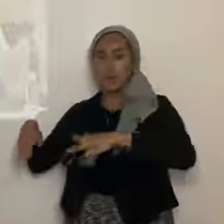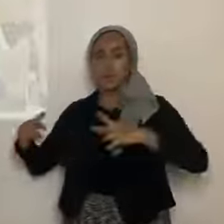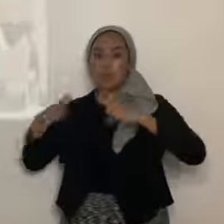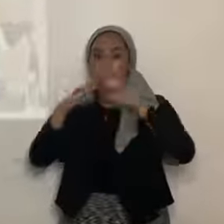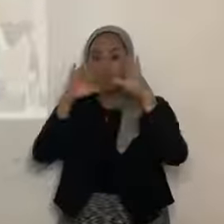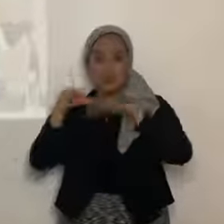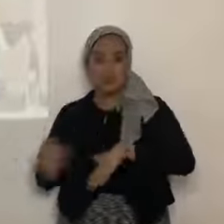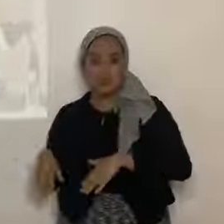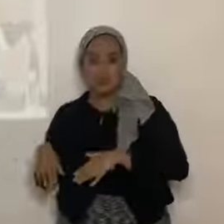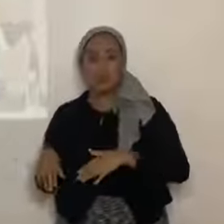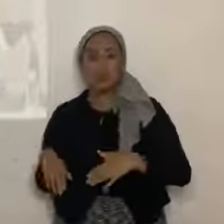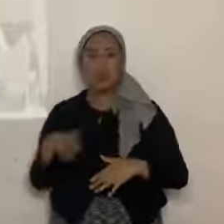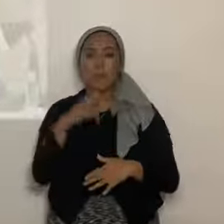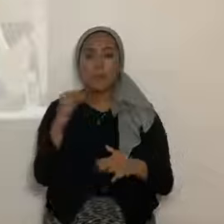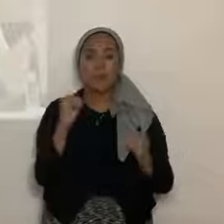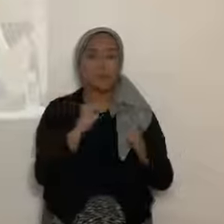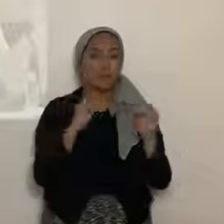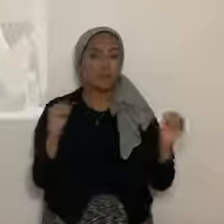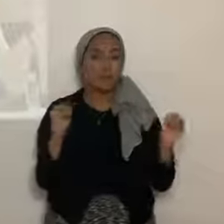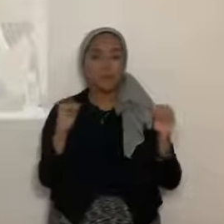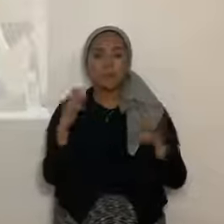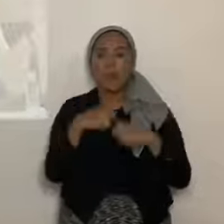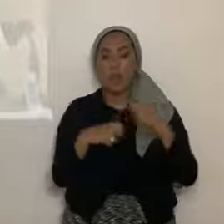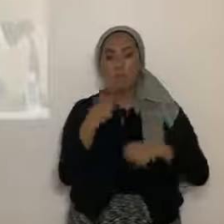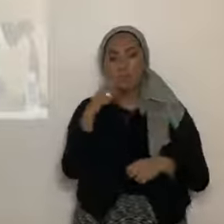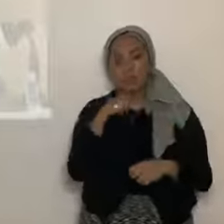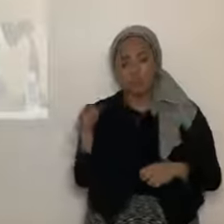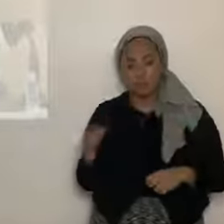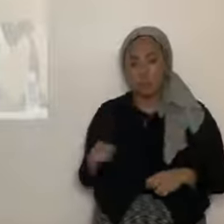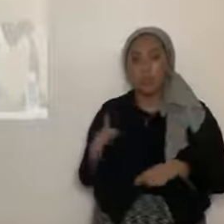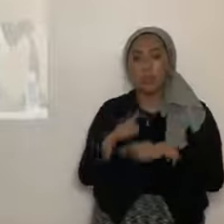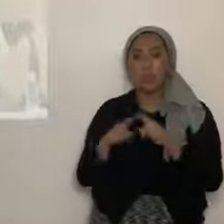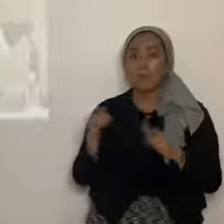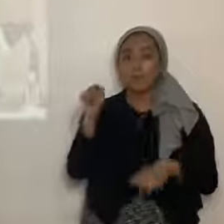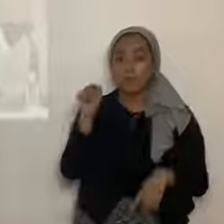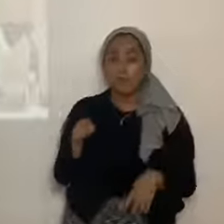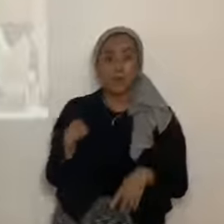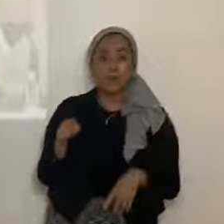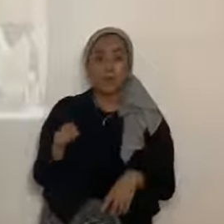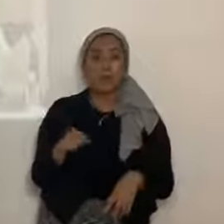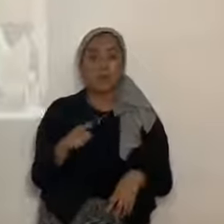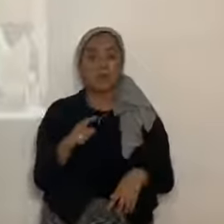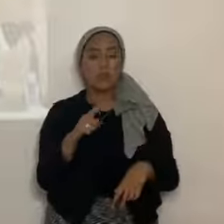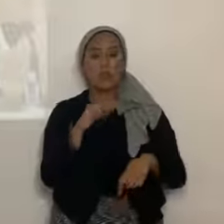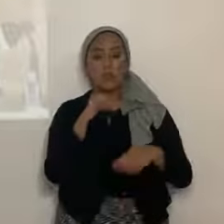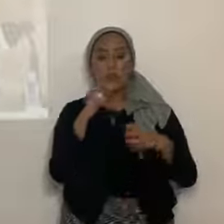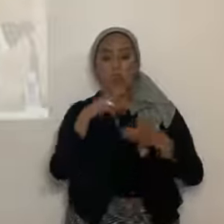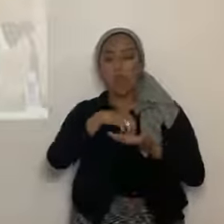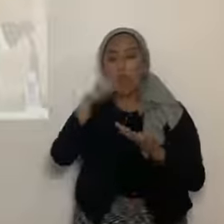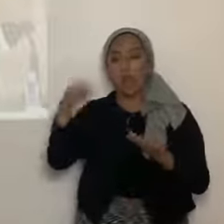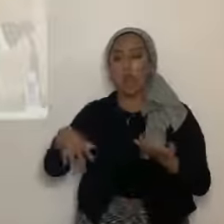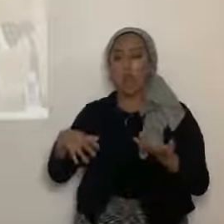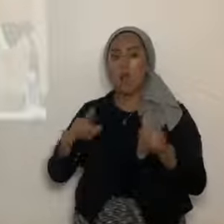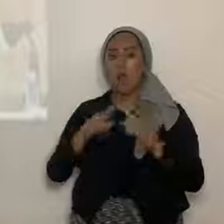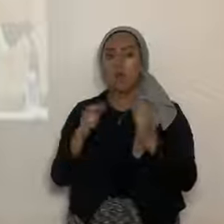se pasará, y nada os será imposible. Pero este género no sale sino con oración.